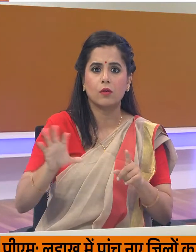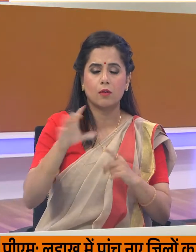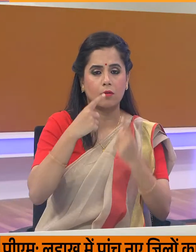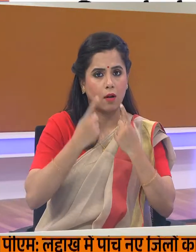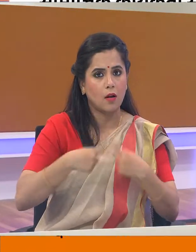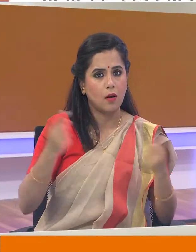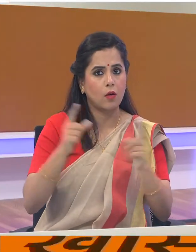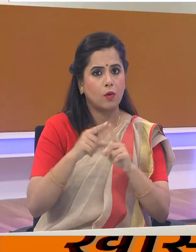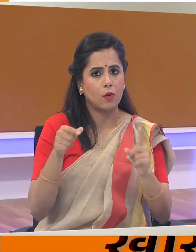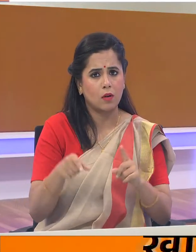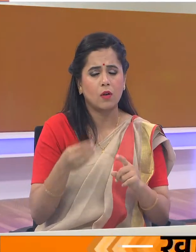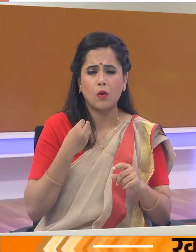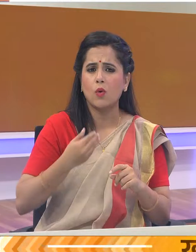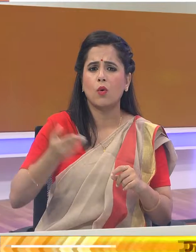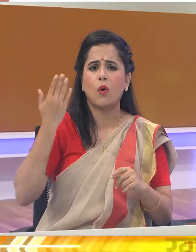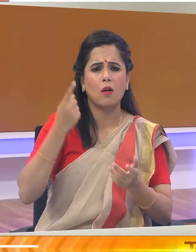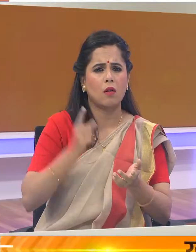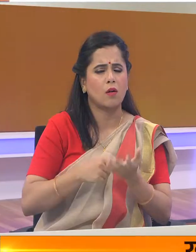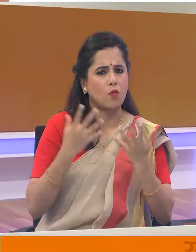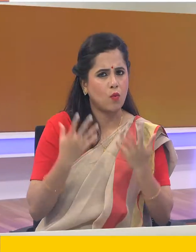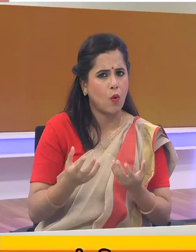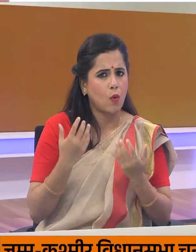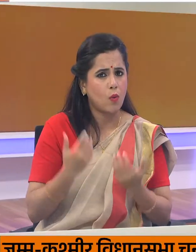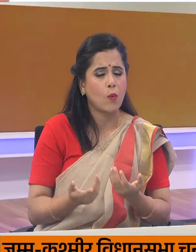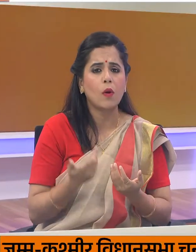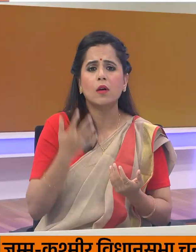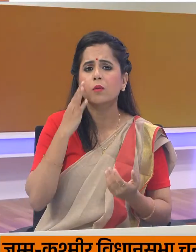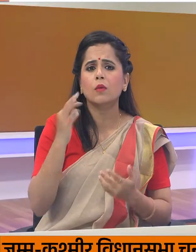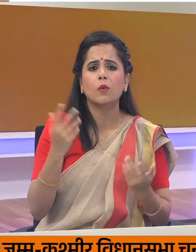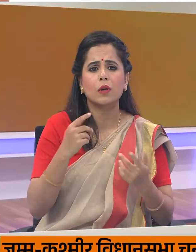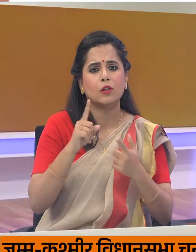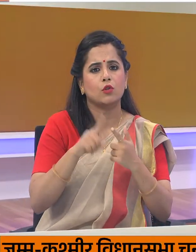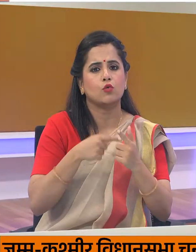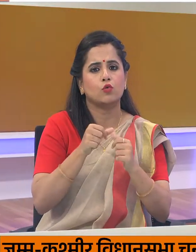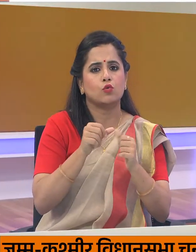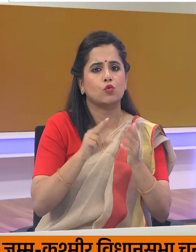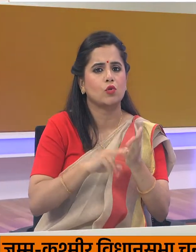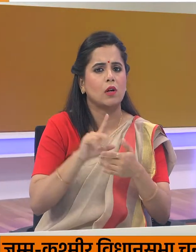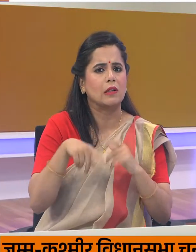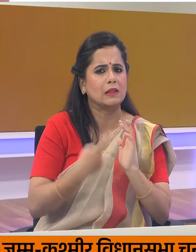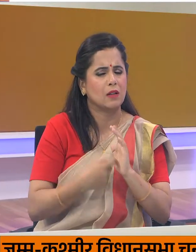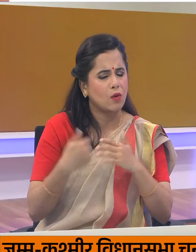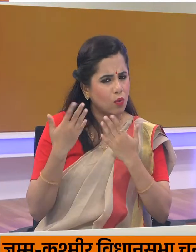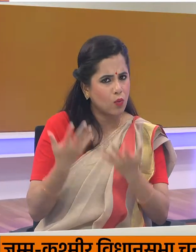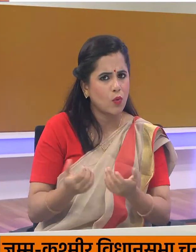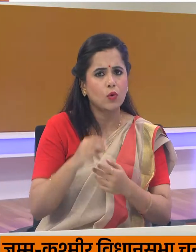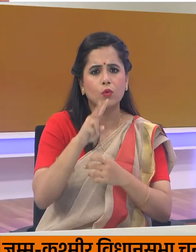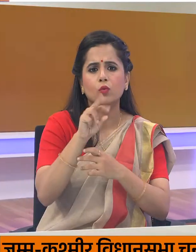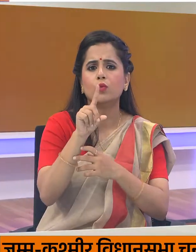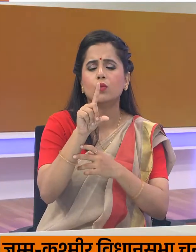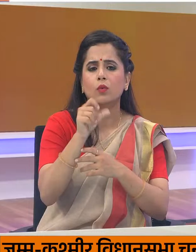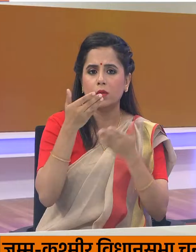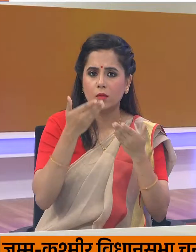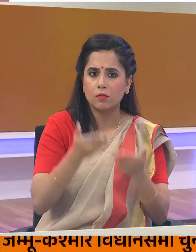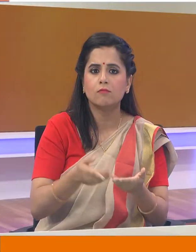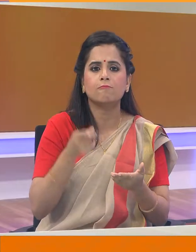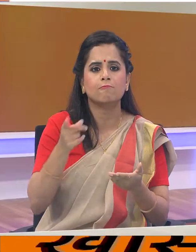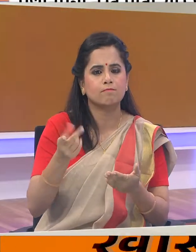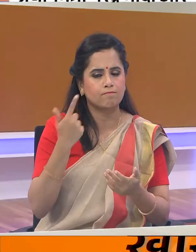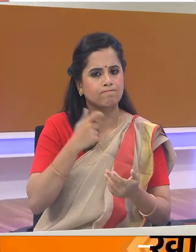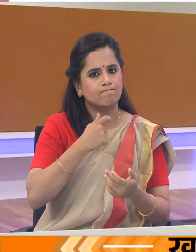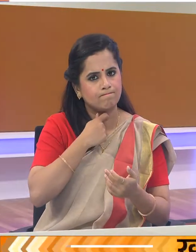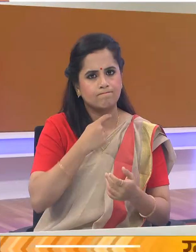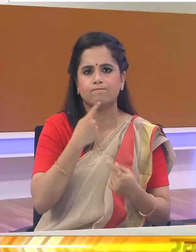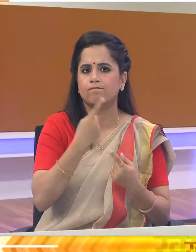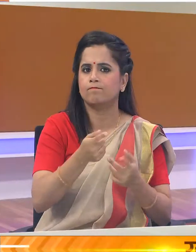की। ये बहुत पुरानी मांग थी, खासकर ज़ांस्कर क्षेत्र की। 2019 में उनके साथ वादा किया